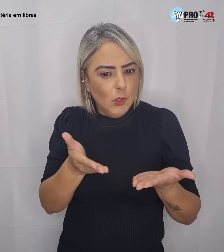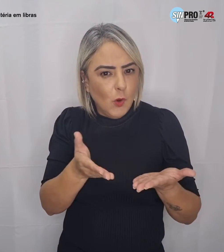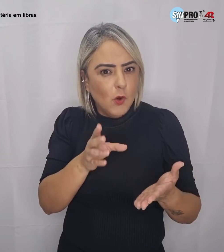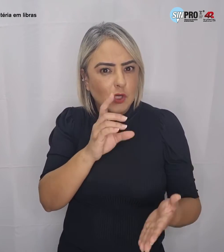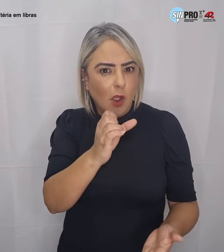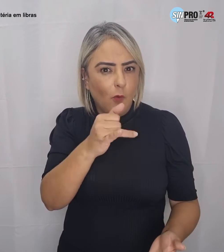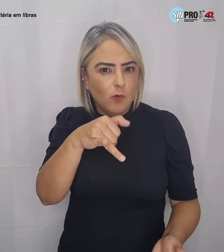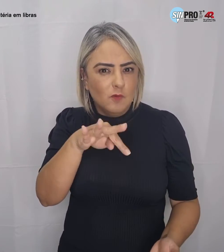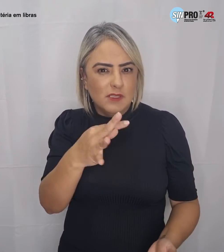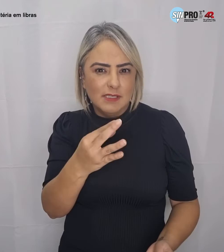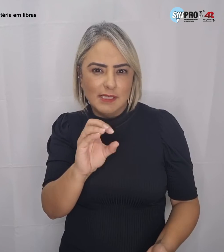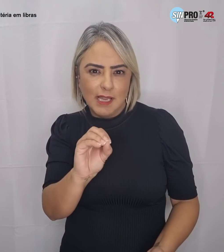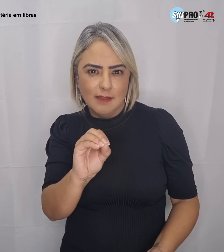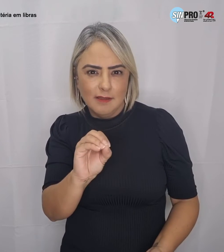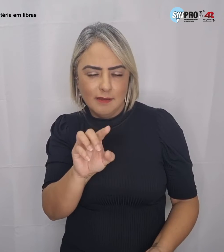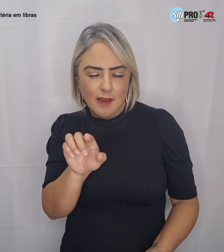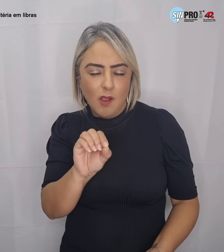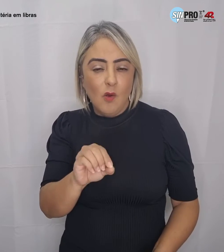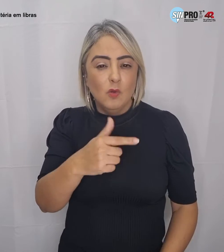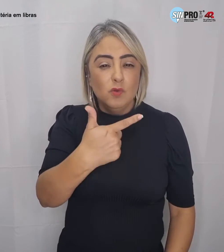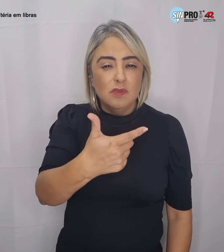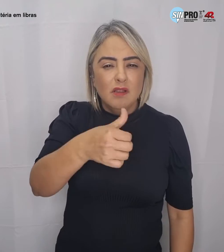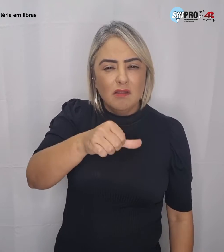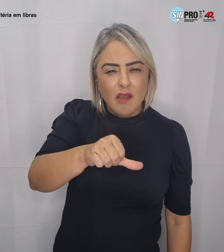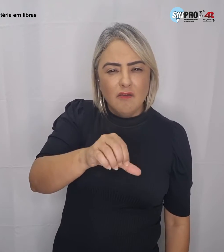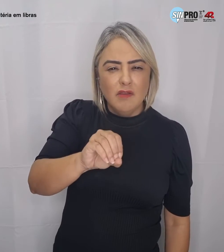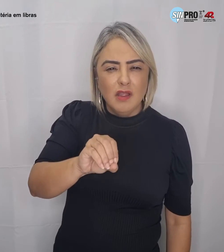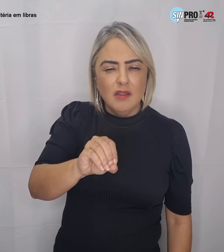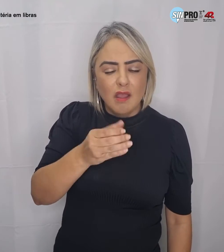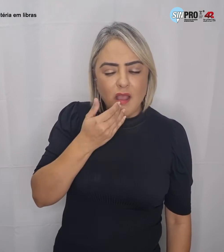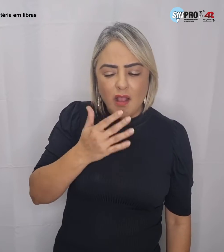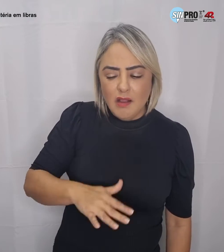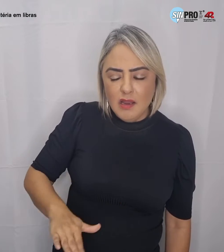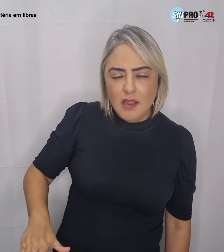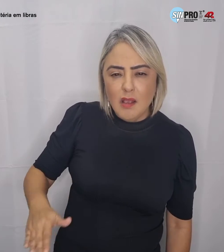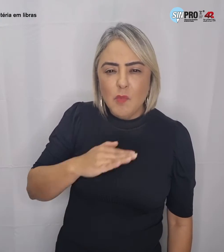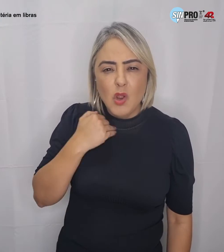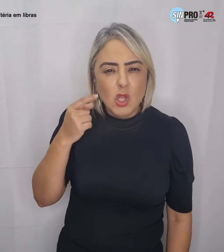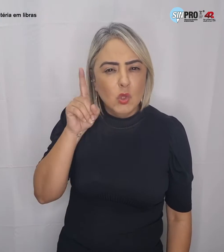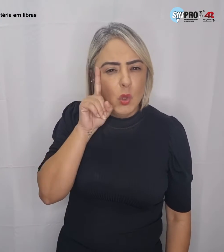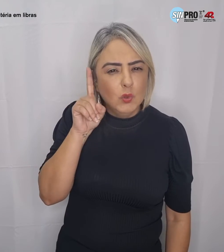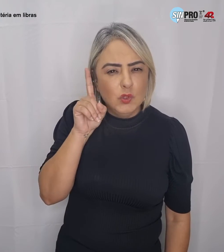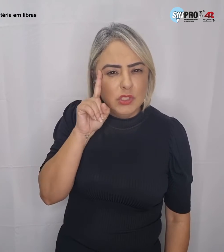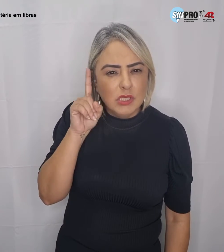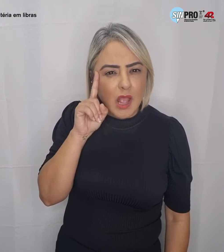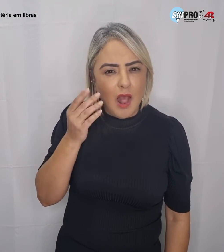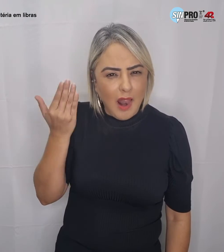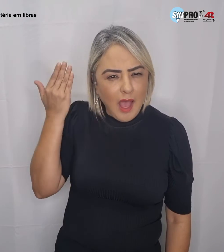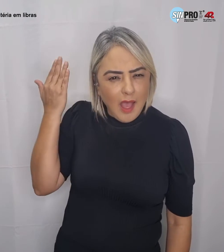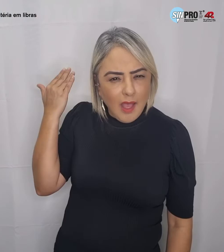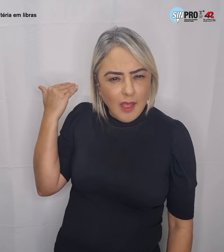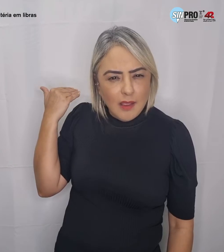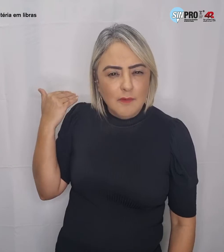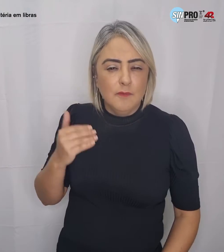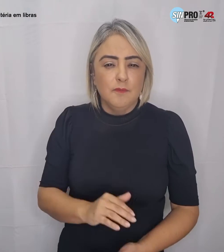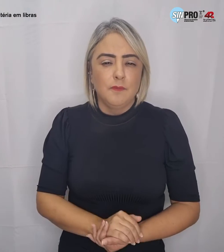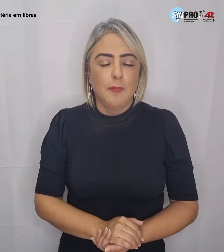formam o Centrão, 290 crianças morriam de fome por dia. Na época, a